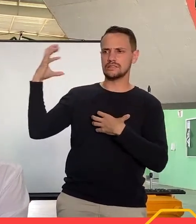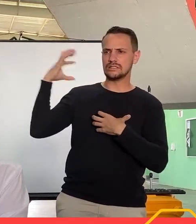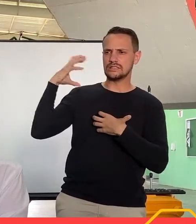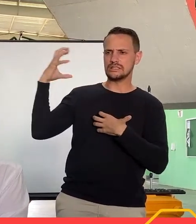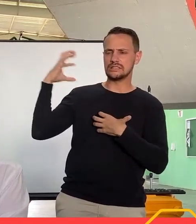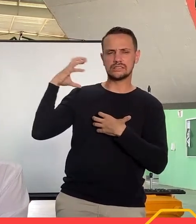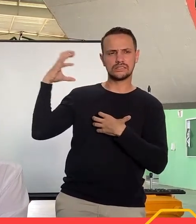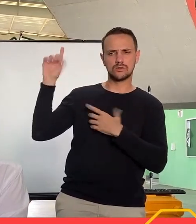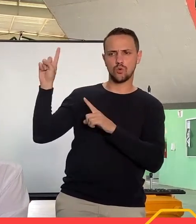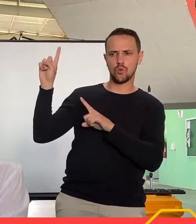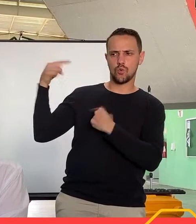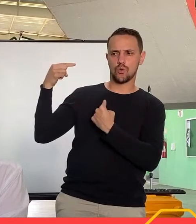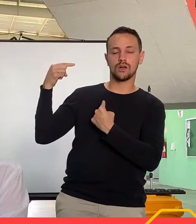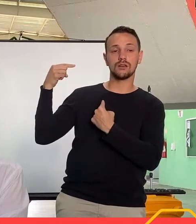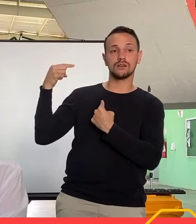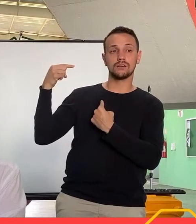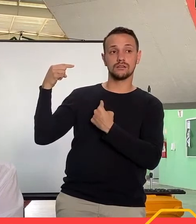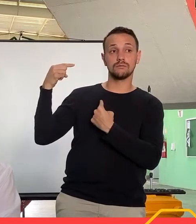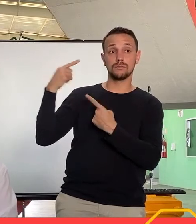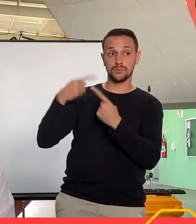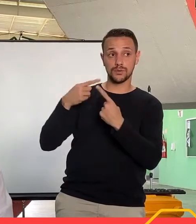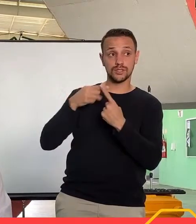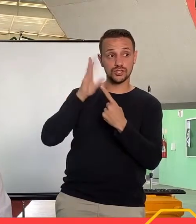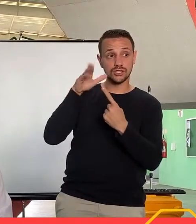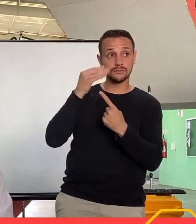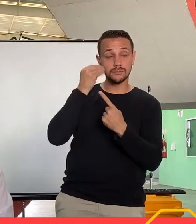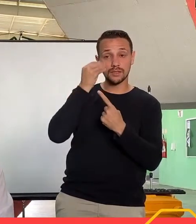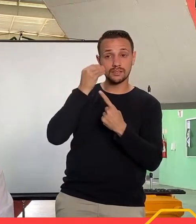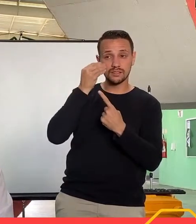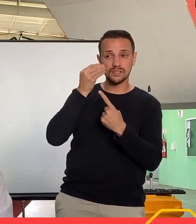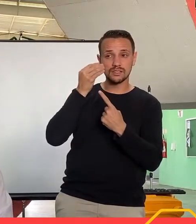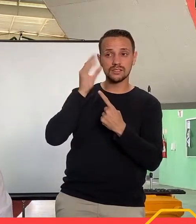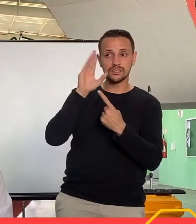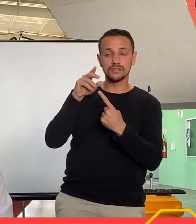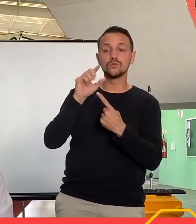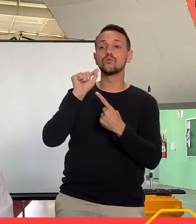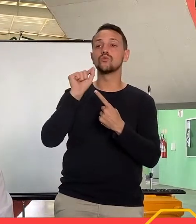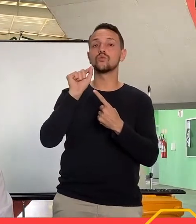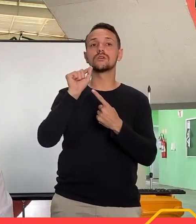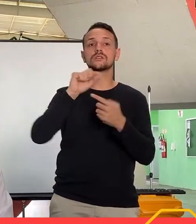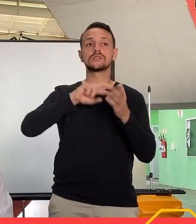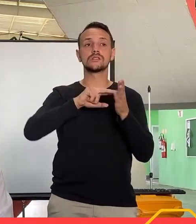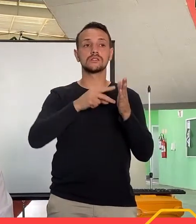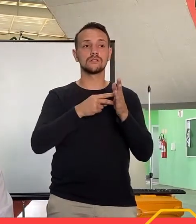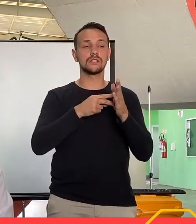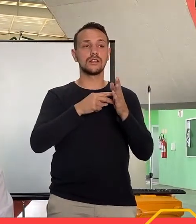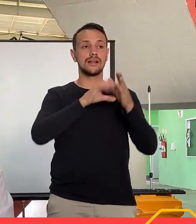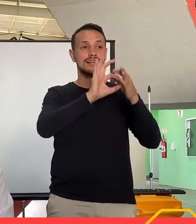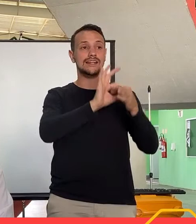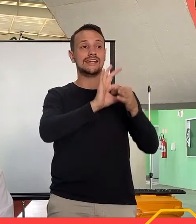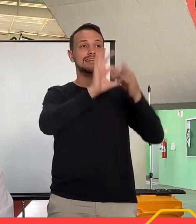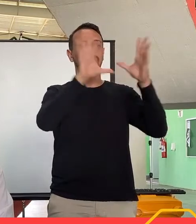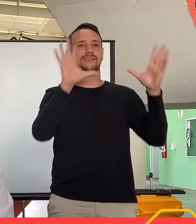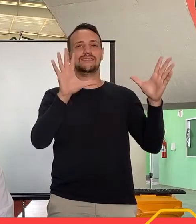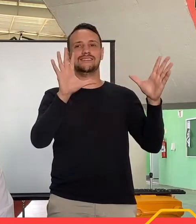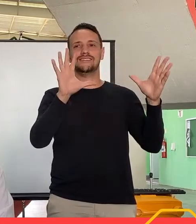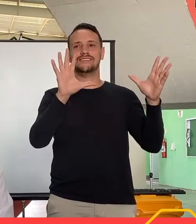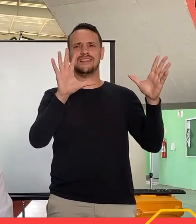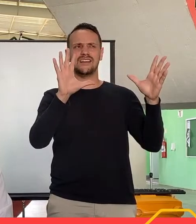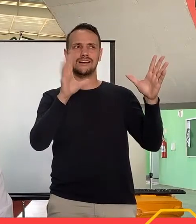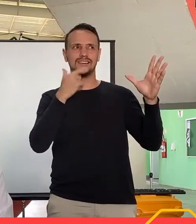à liberdade porque a gente já experimentou, pelo menos parcialmente, o significado da palavra liberdade.